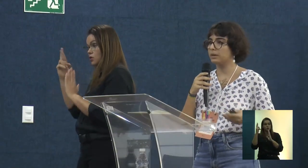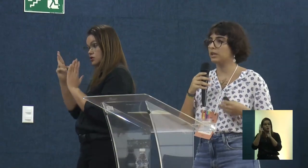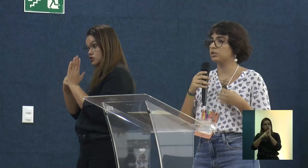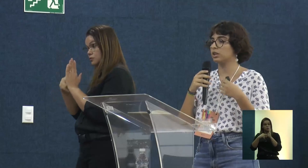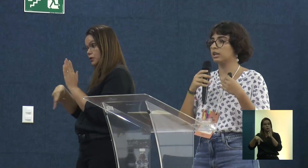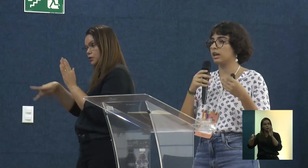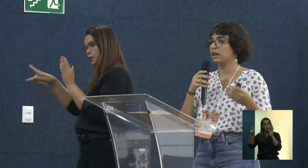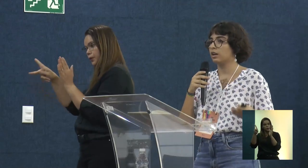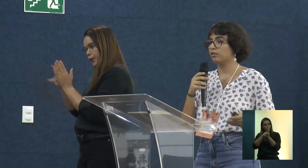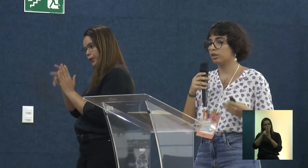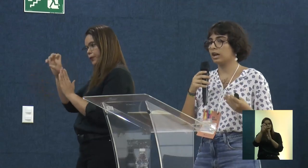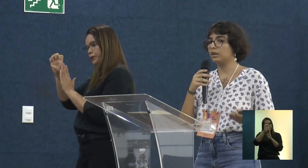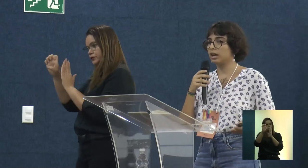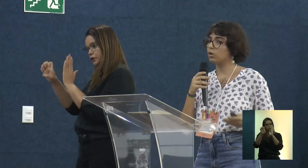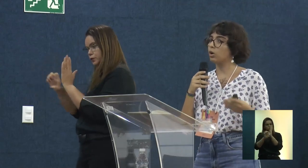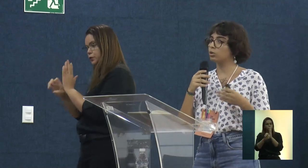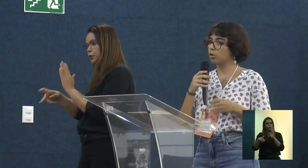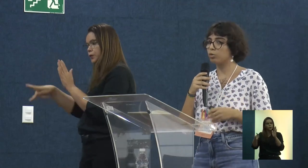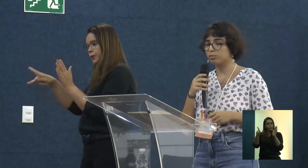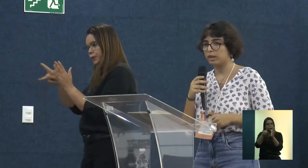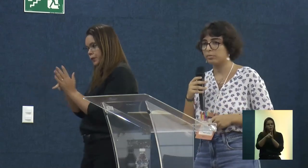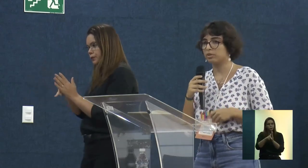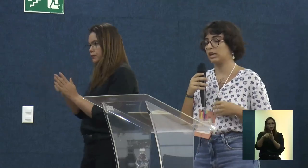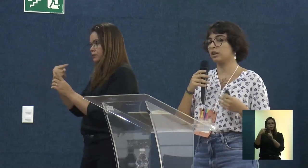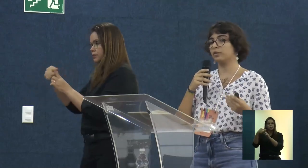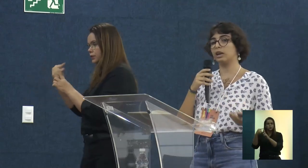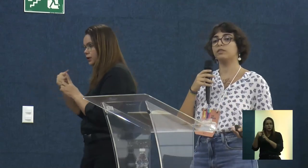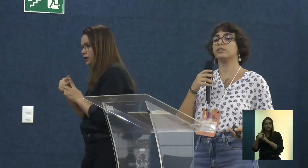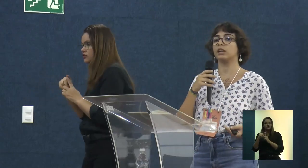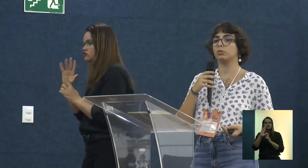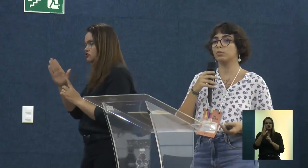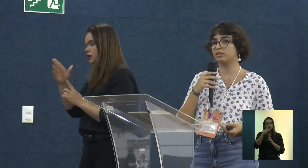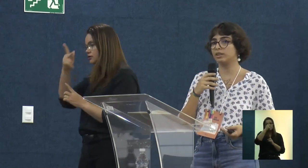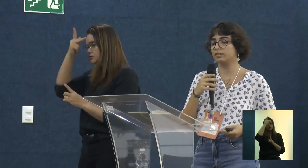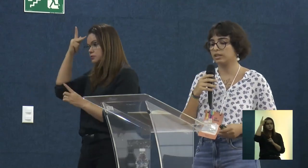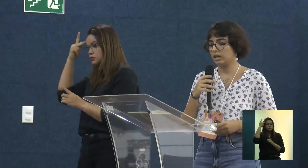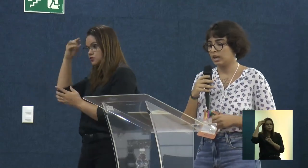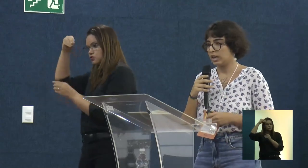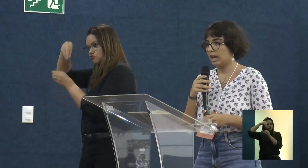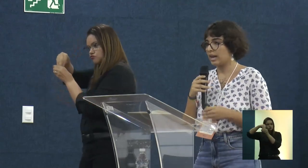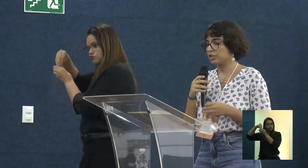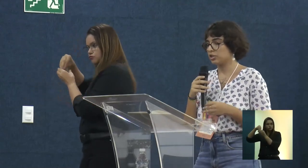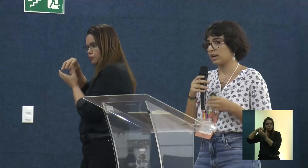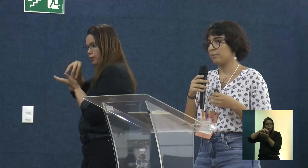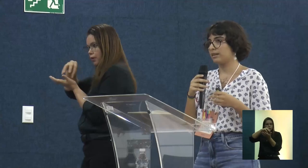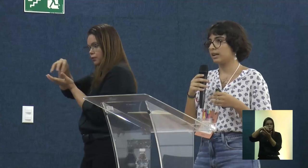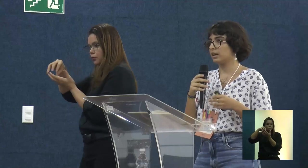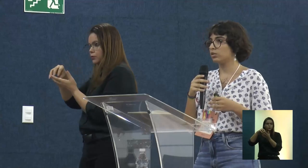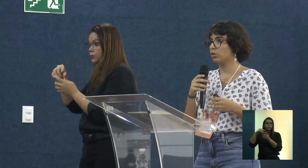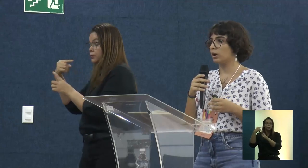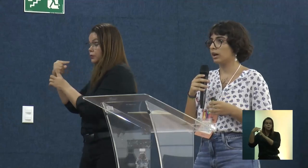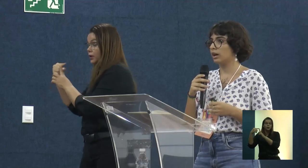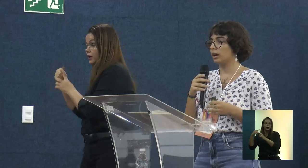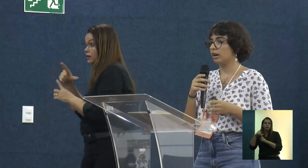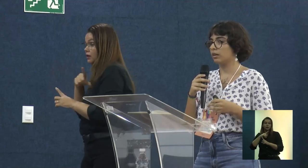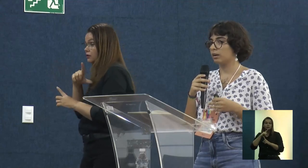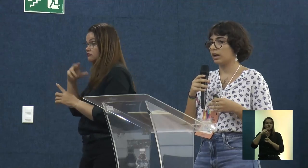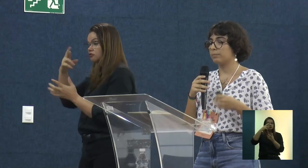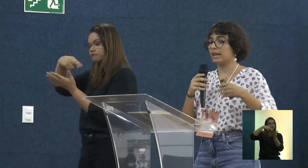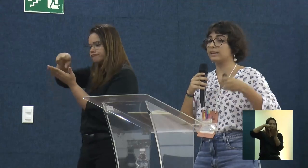do Trapiche, que é votado em acordo com os membros, ele já foi revisado algumas vezes. E aí a gente acaba tendo,